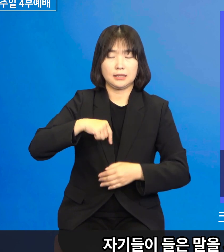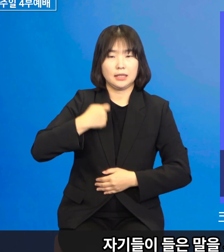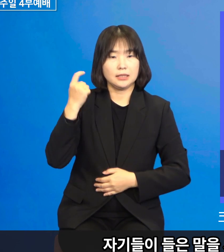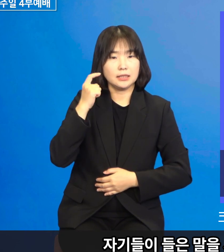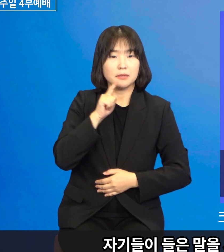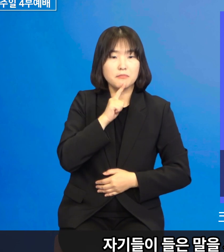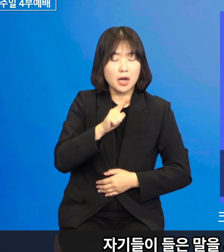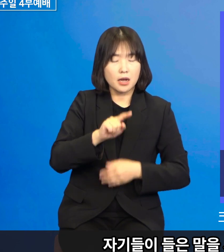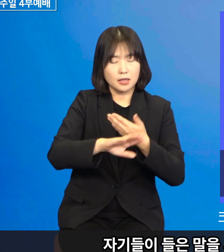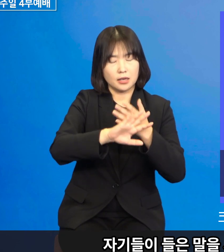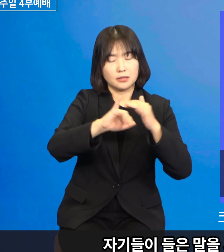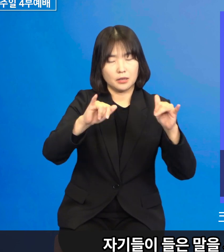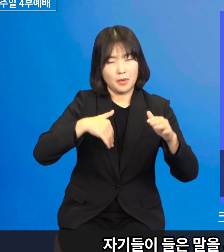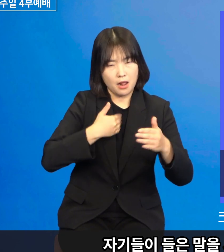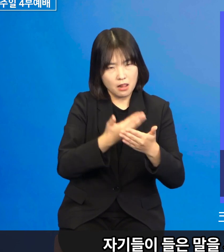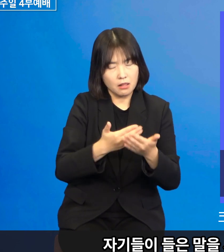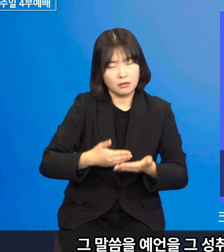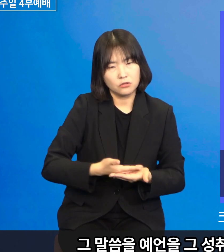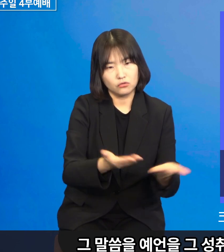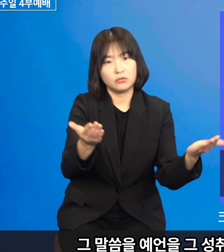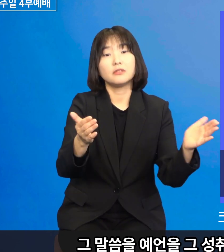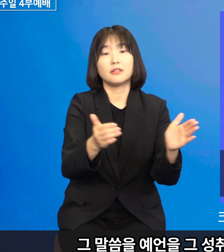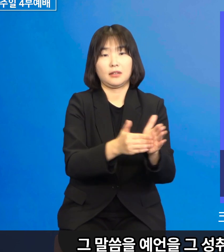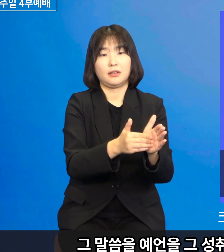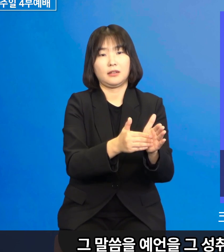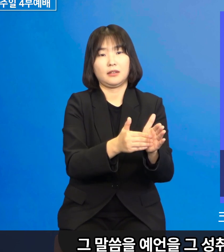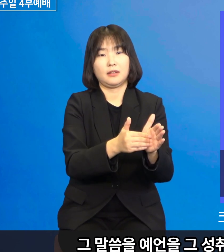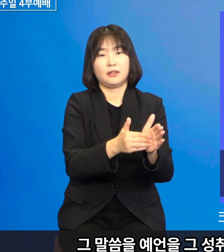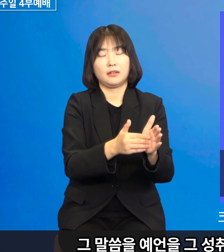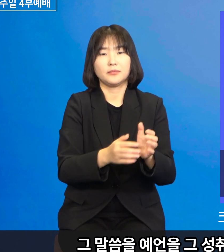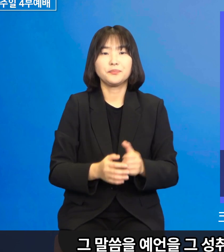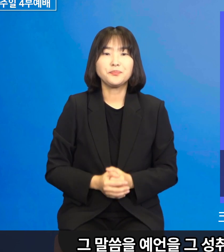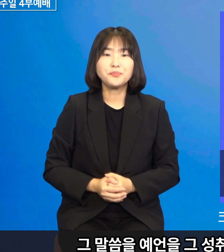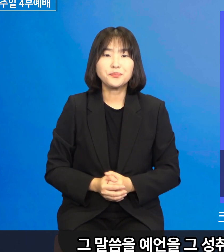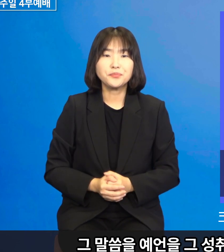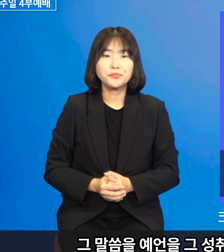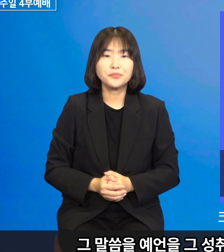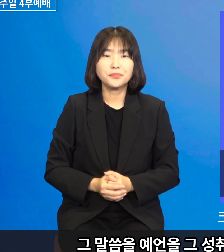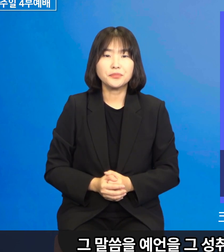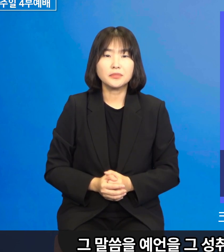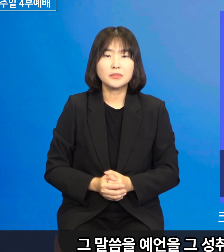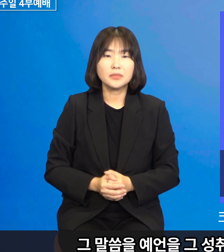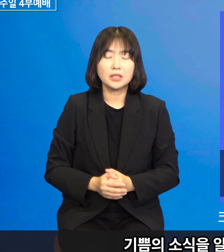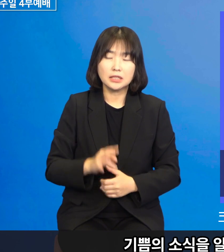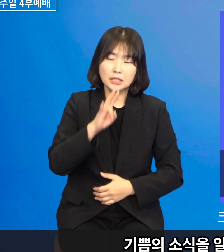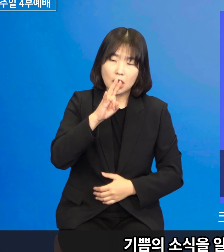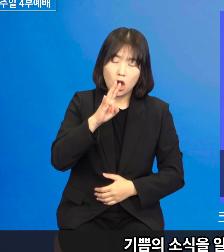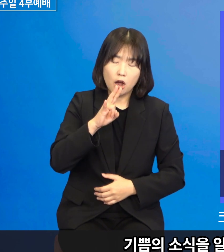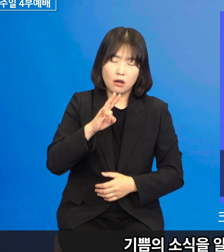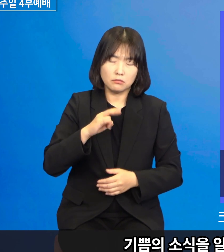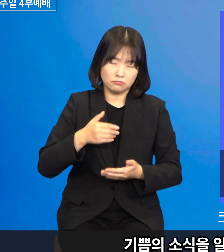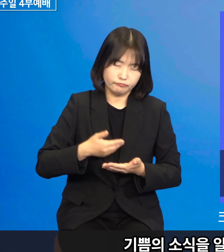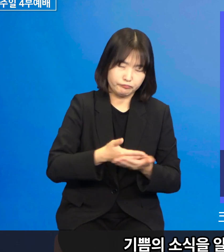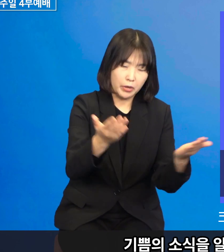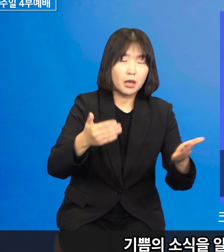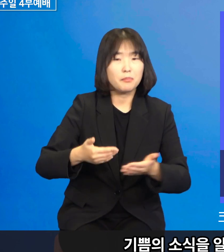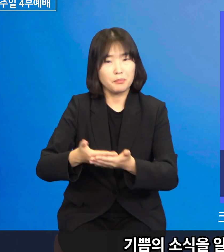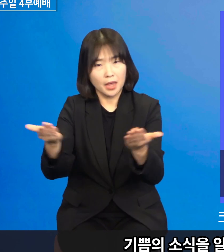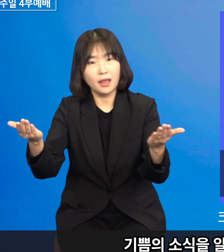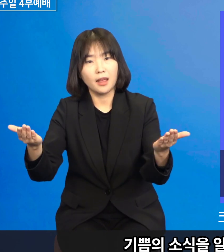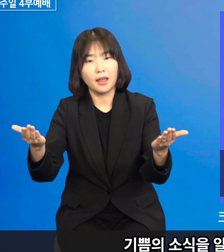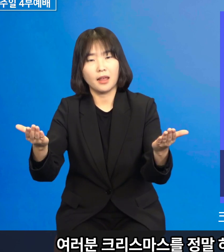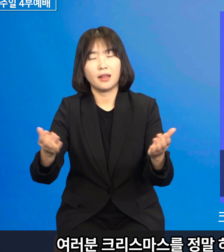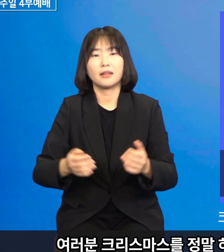말을 사람들에게 알려주었다. 그 말씀을, 예언을, 그 성취를 퍼뜨리기 시작한 겁니다. 기쁨의 소식을